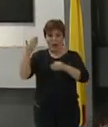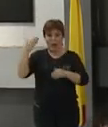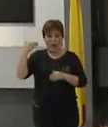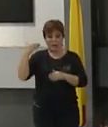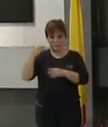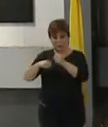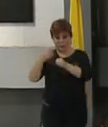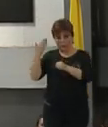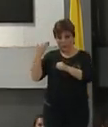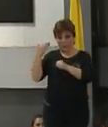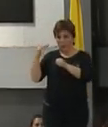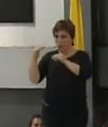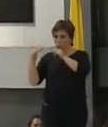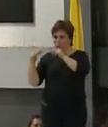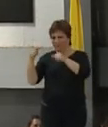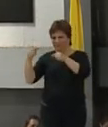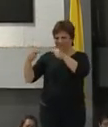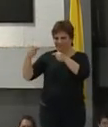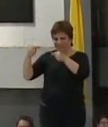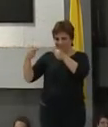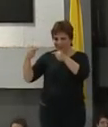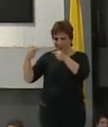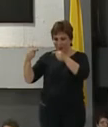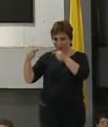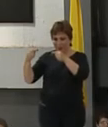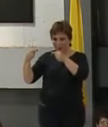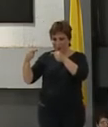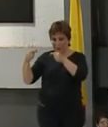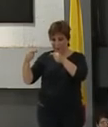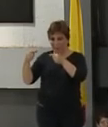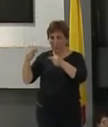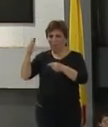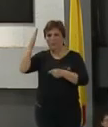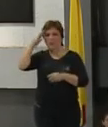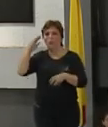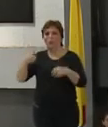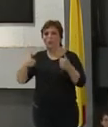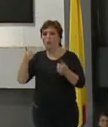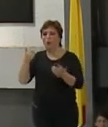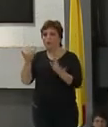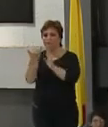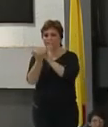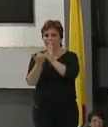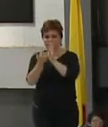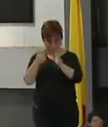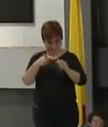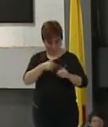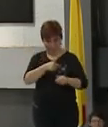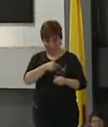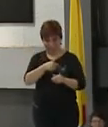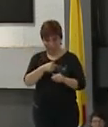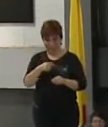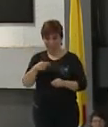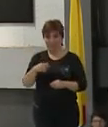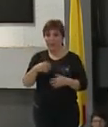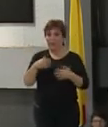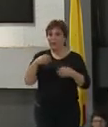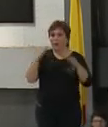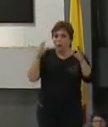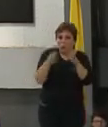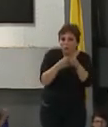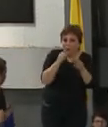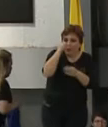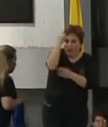50 años nos acompaña la profesora lydia vélez coordinadora de la licenciatura en educación